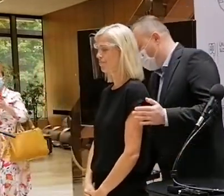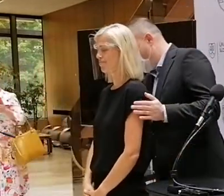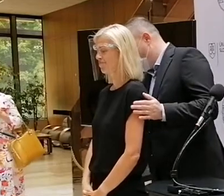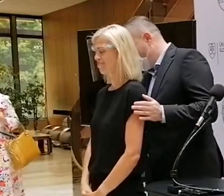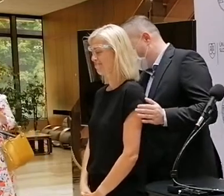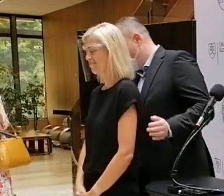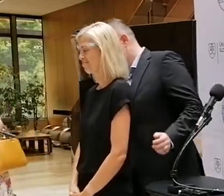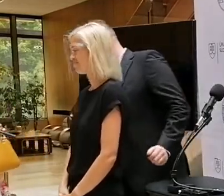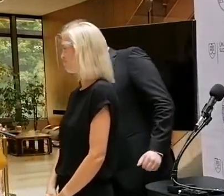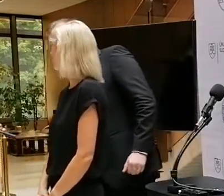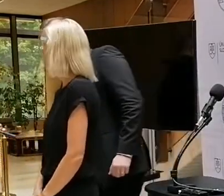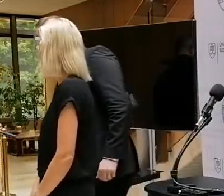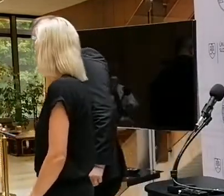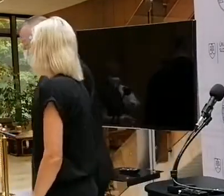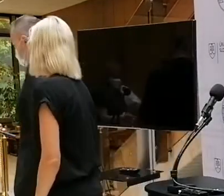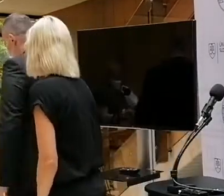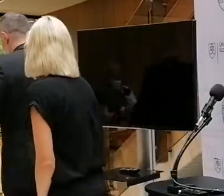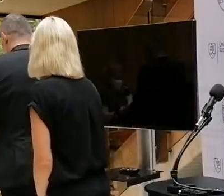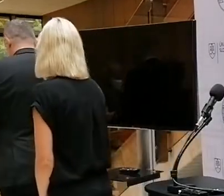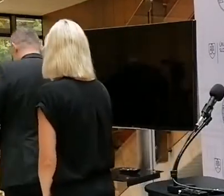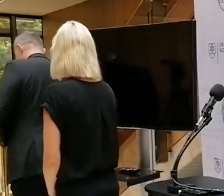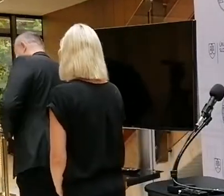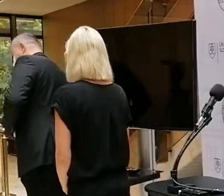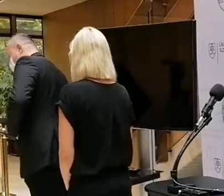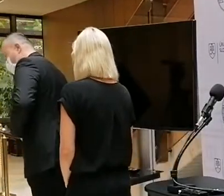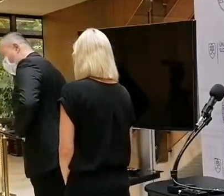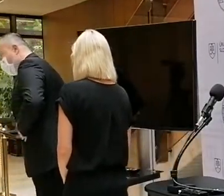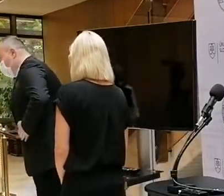Pardon, pekný deň vám želám. Dovidenia.